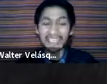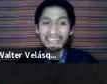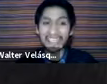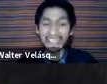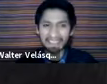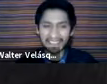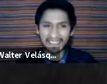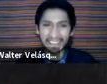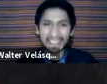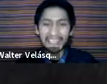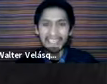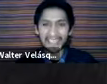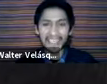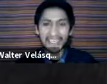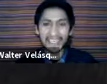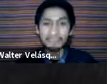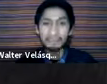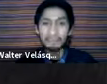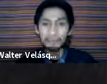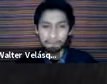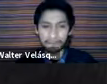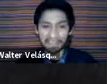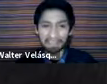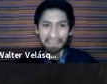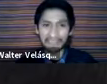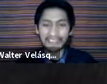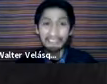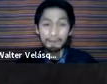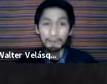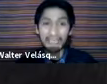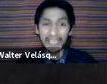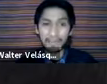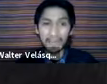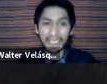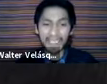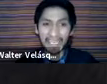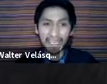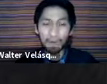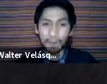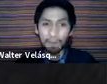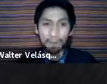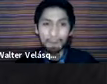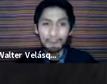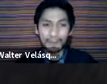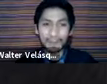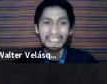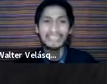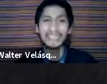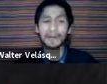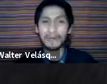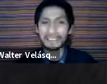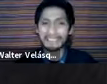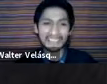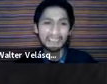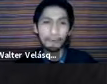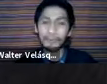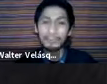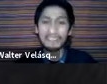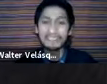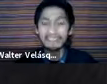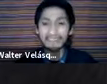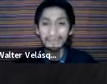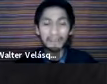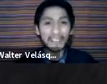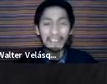y a inquietarse y a generar esas preguntas de por qué, para qué, cómo, por dónde y cómo aterriza o